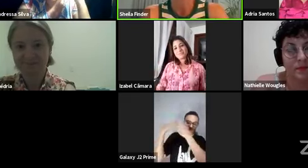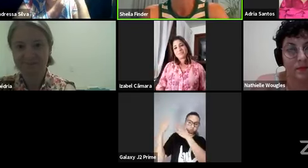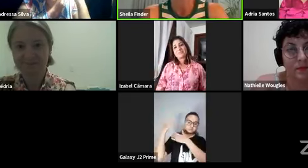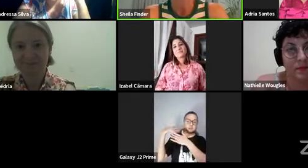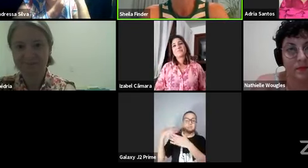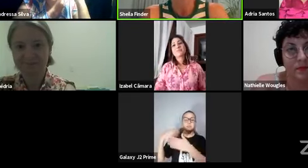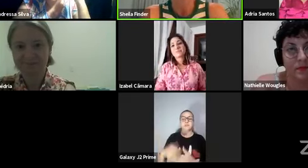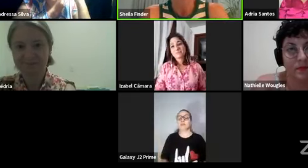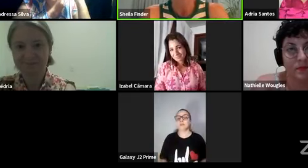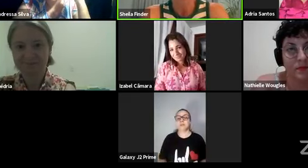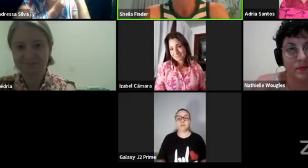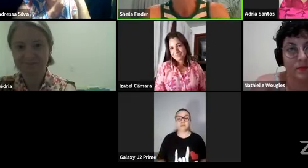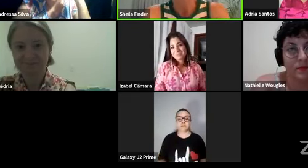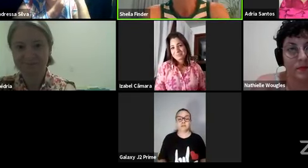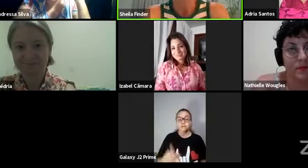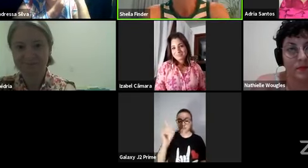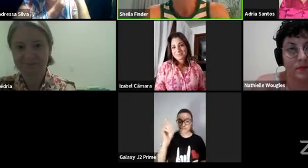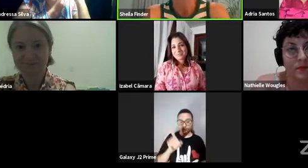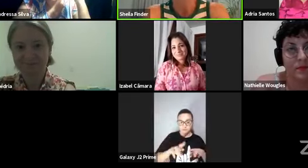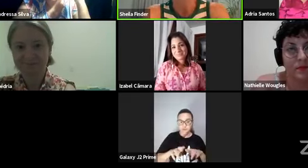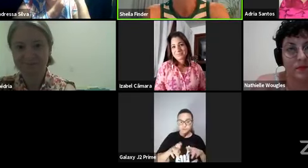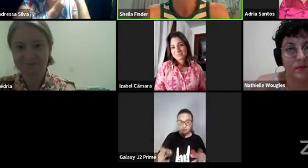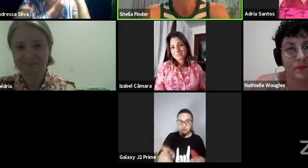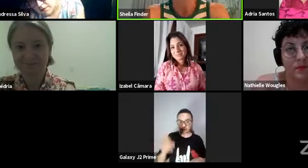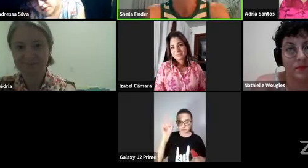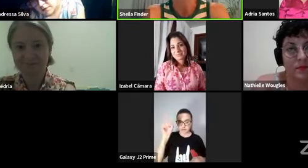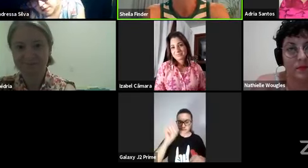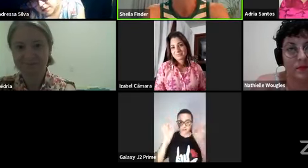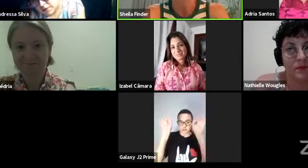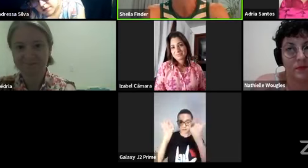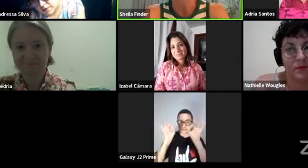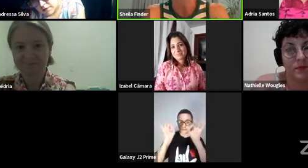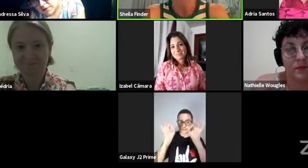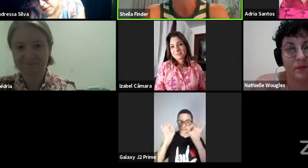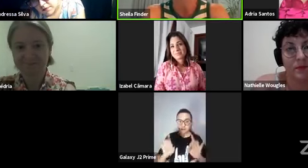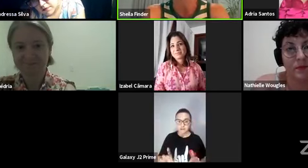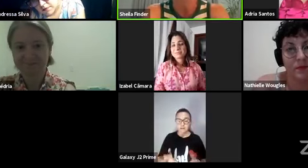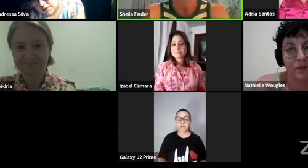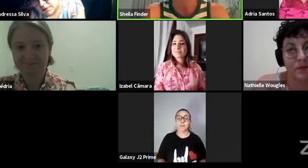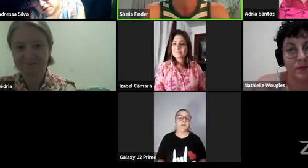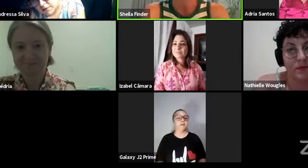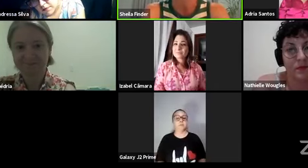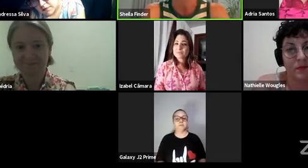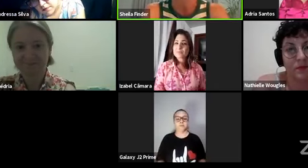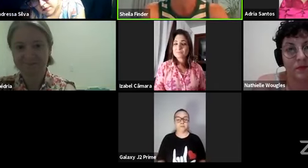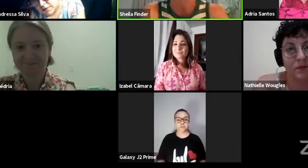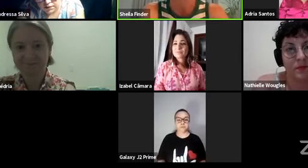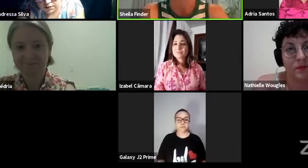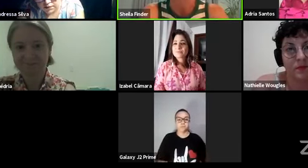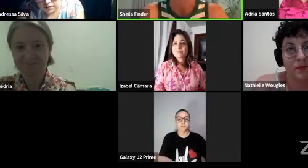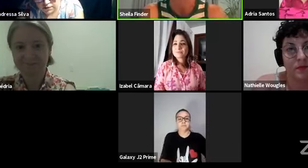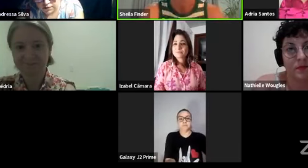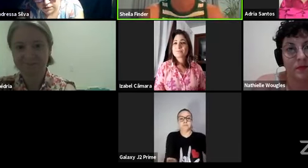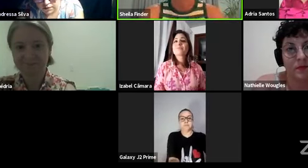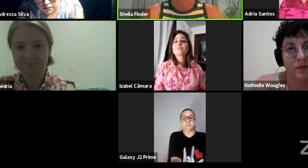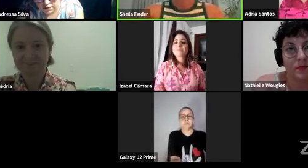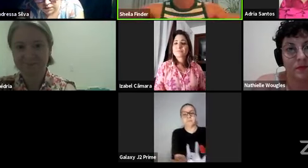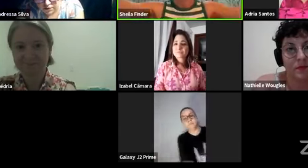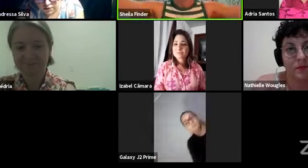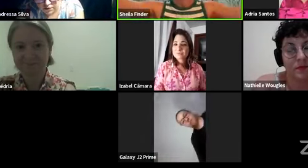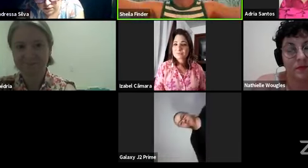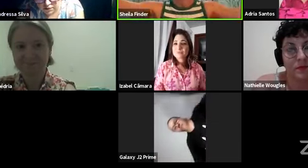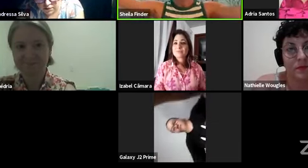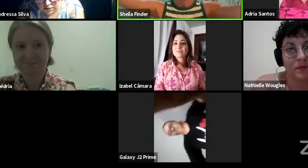ser diferente, ser especial, era uma forma de você deixar o seu filho, criar o seu filho num casulo, numa